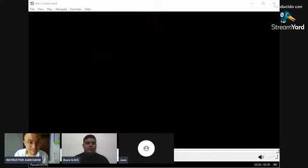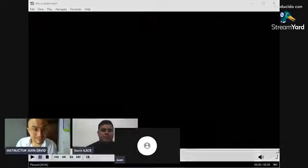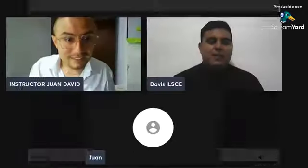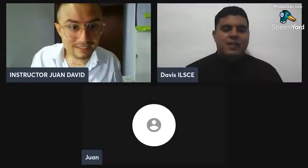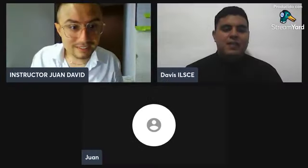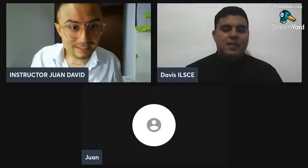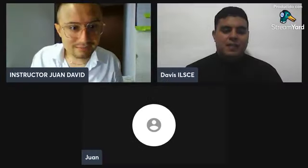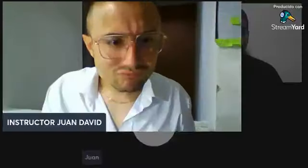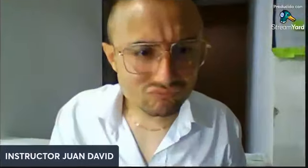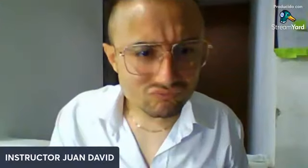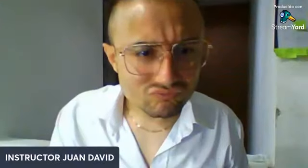Y ya.